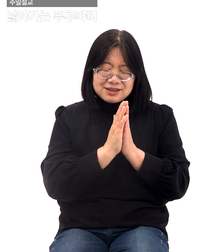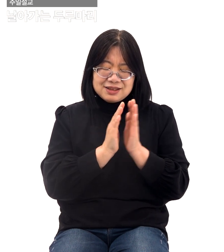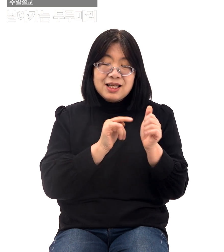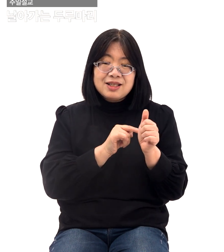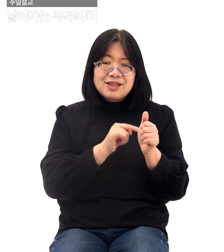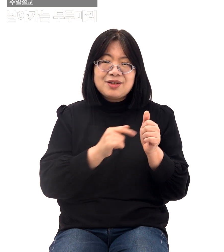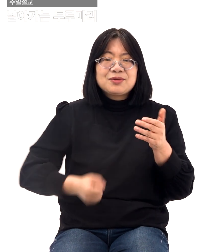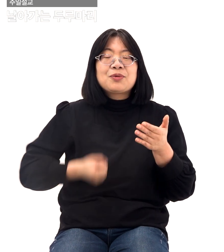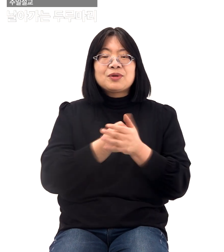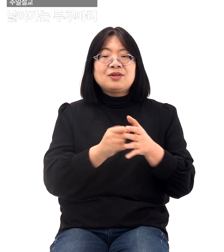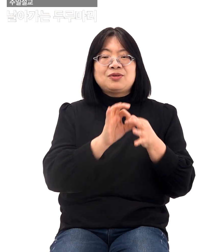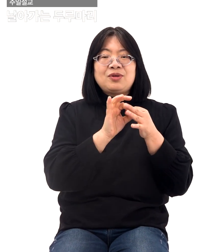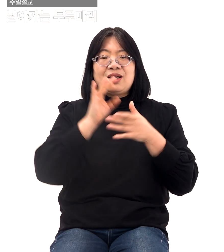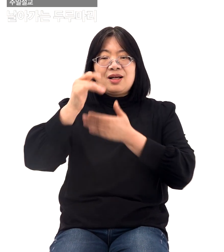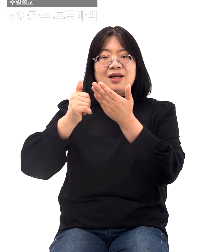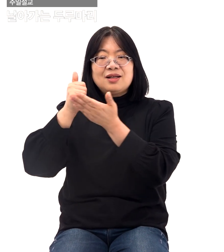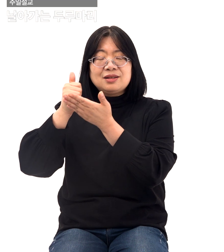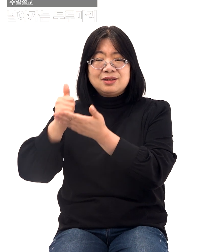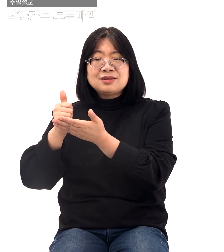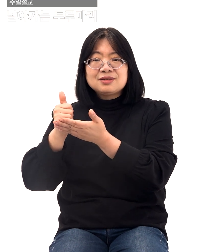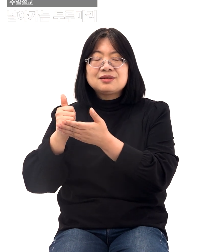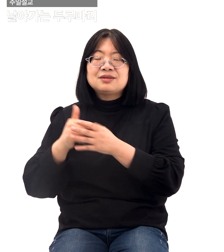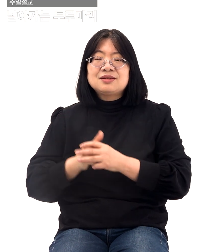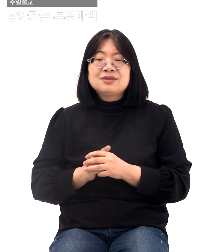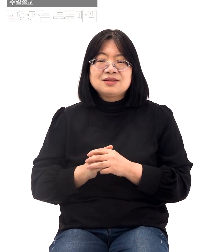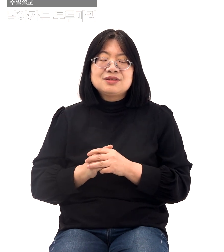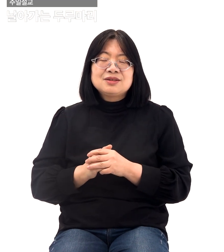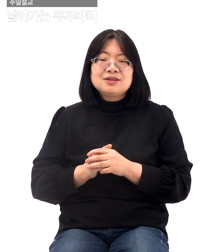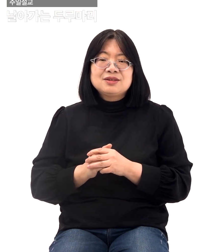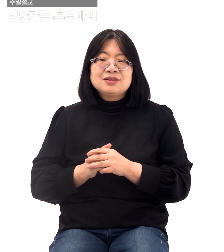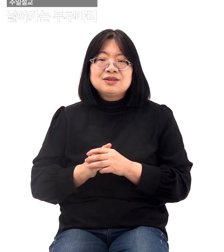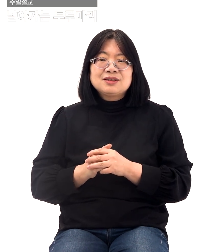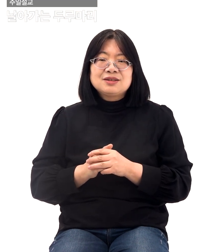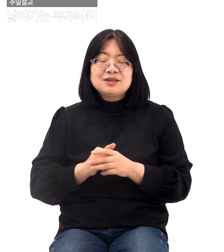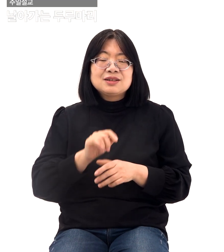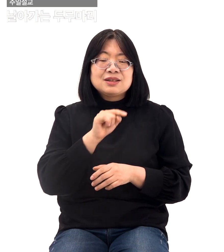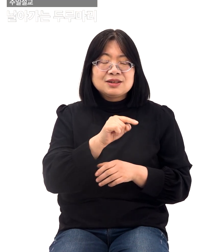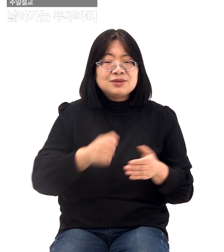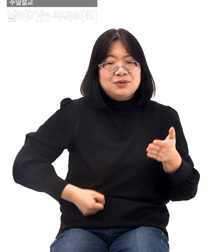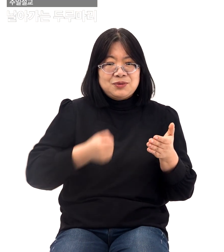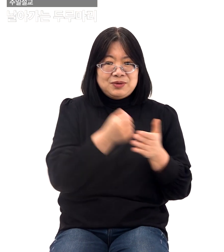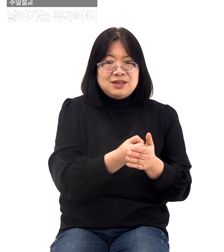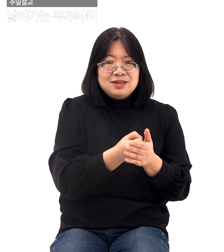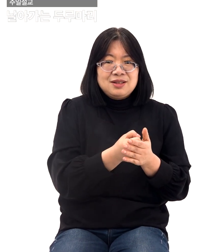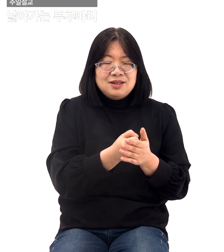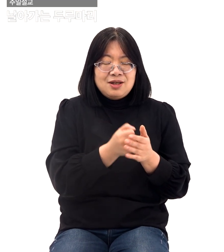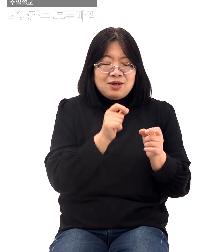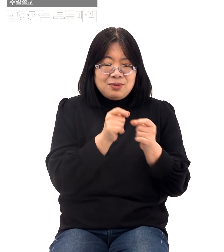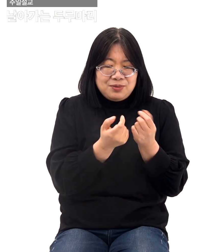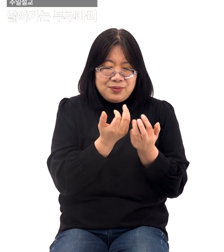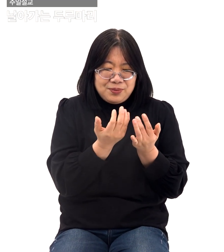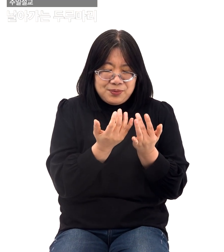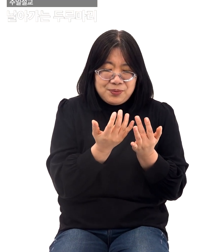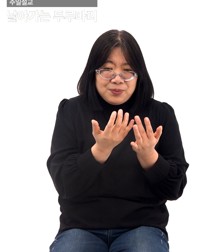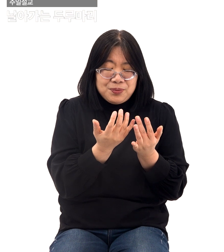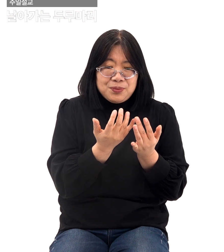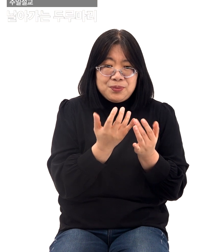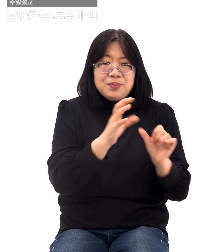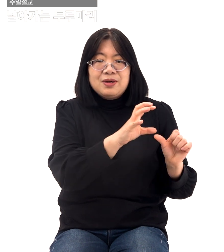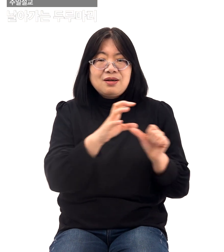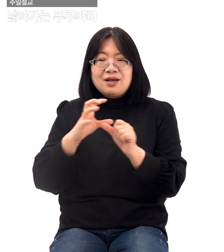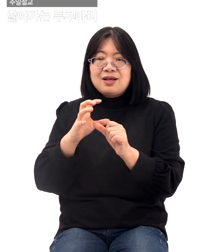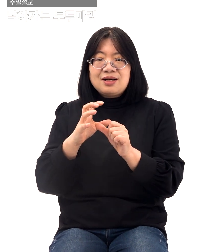용기를 통해서 하나님은 그 용기를 불쏘시개로 역사를 바꾸고 시대를